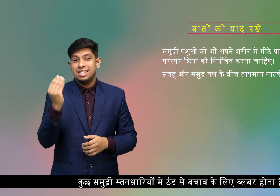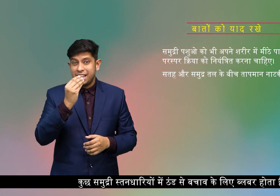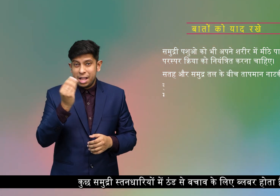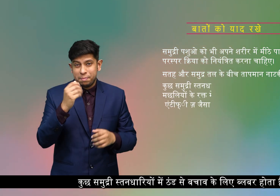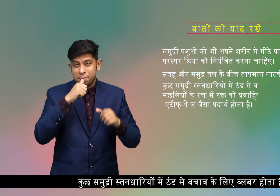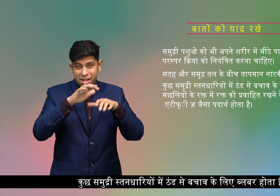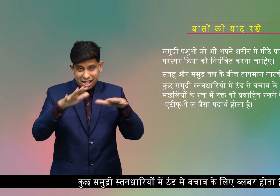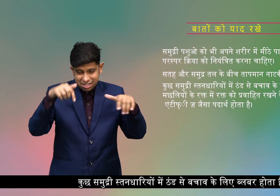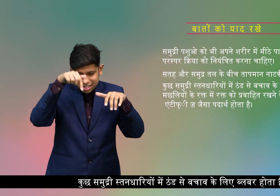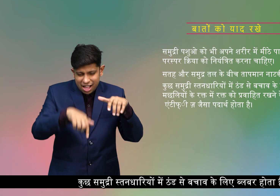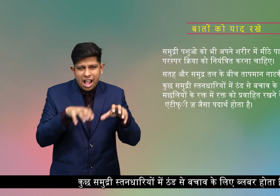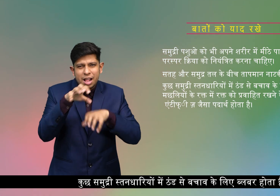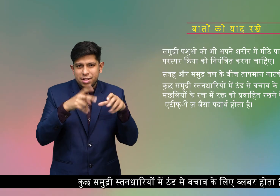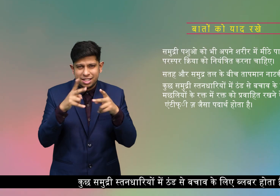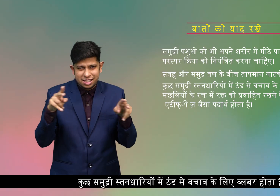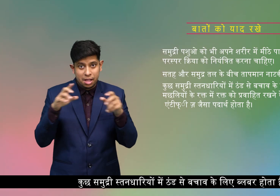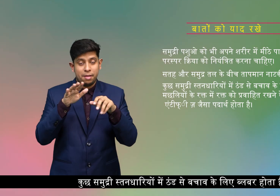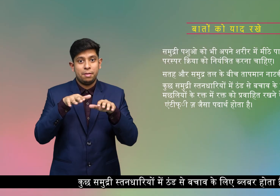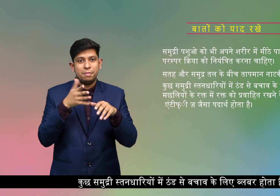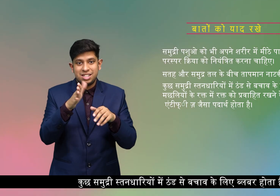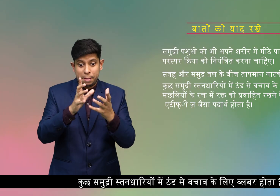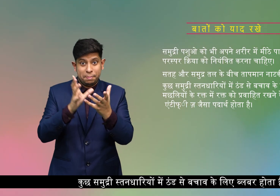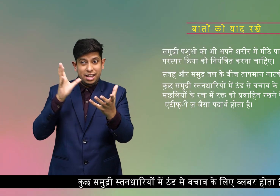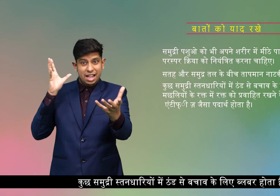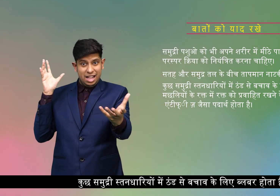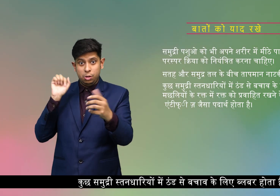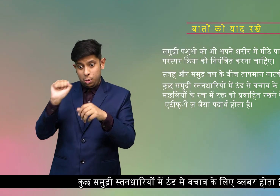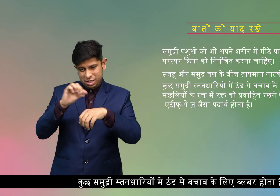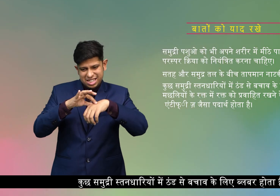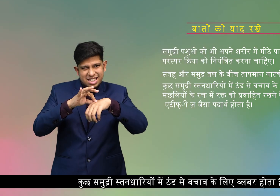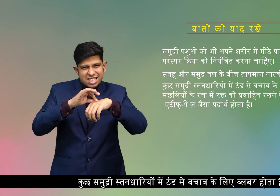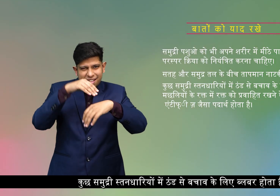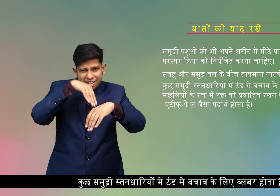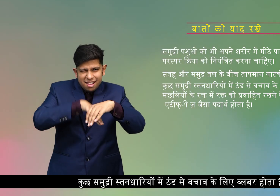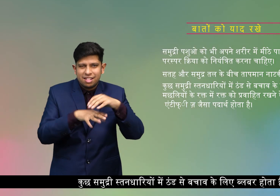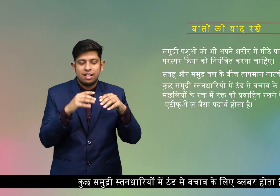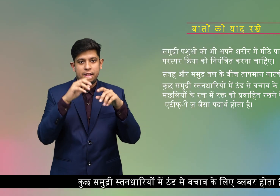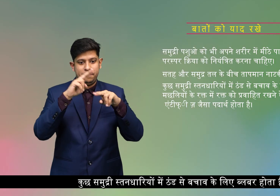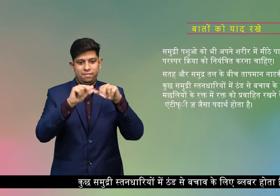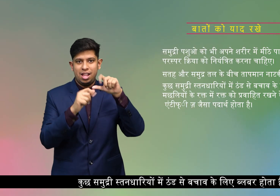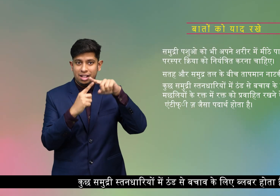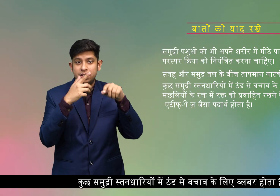कुछ समुद्री स्थानधारियों में ठंड से बचाव के लिए ब्लबर होता